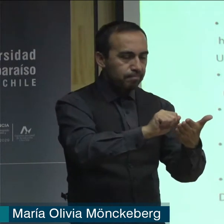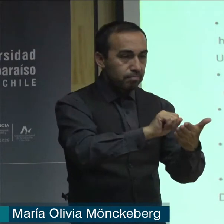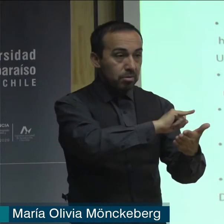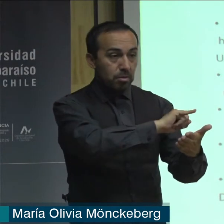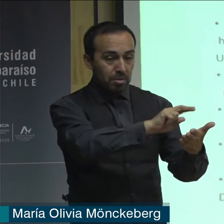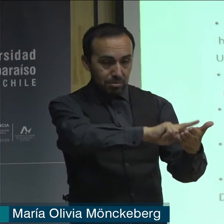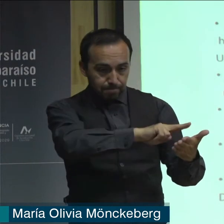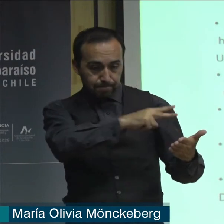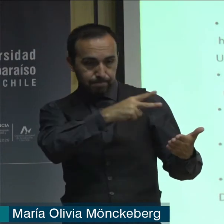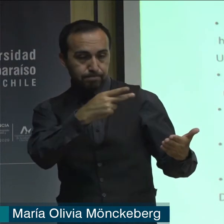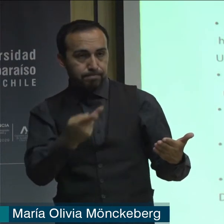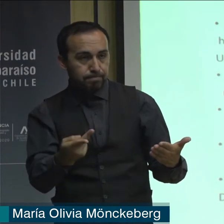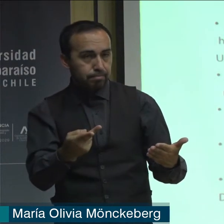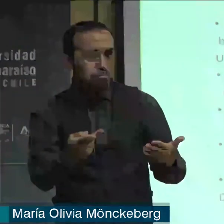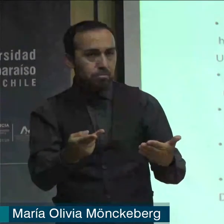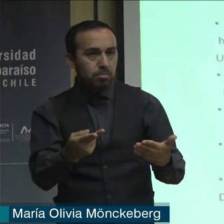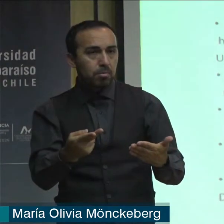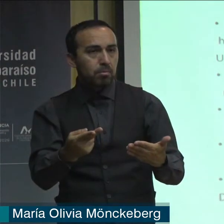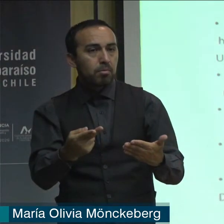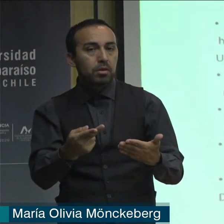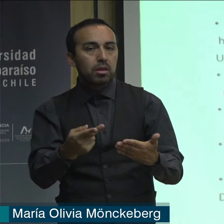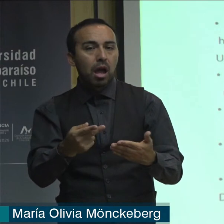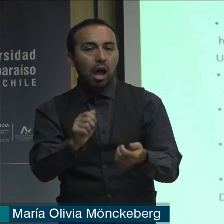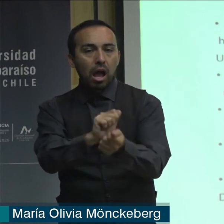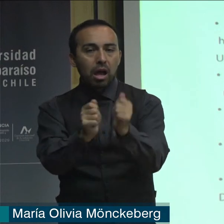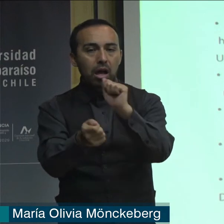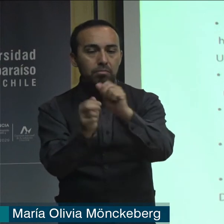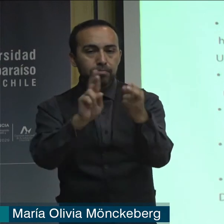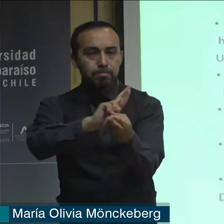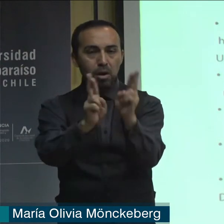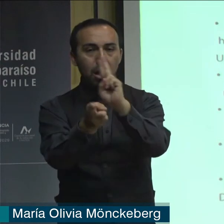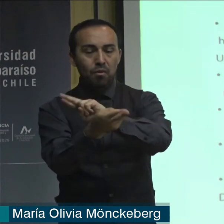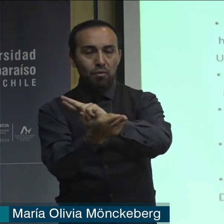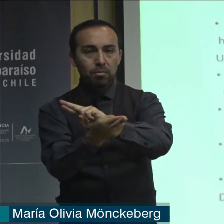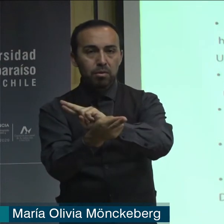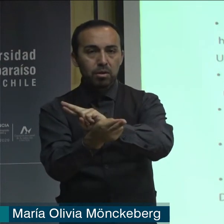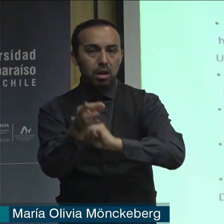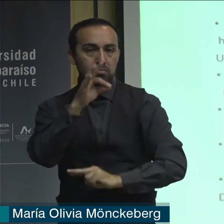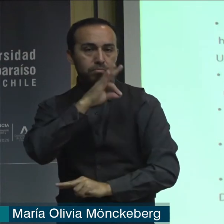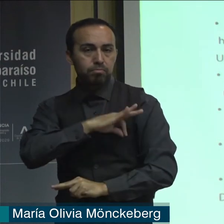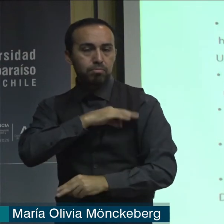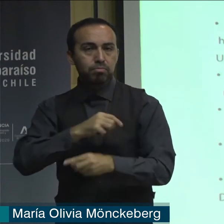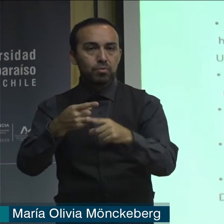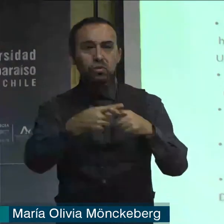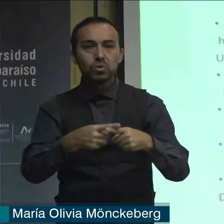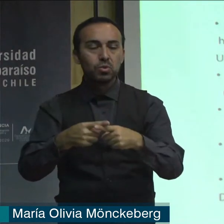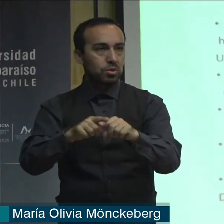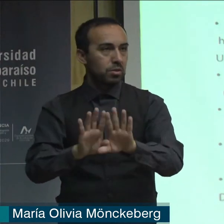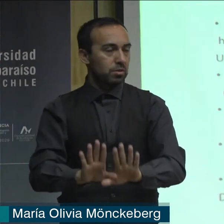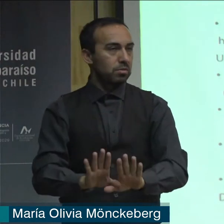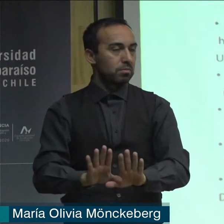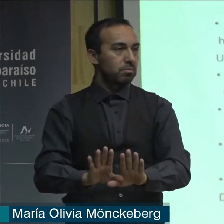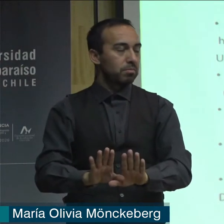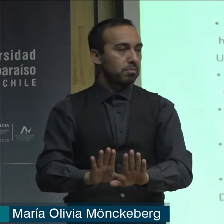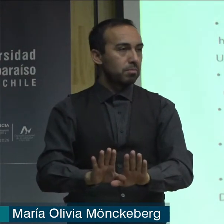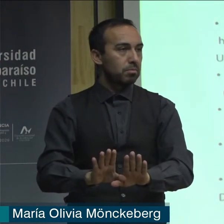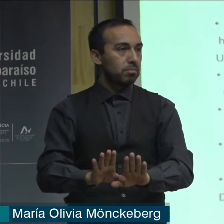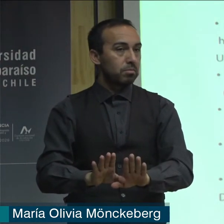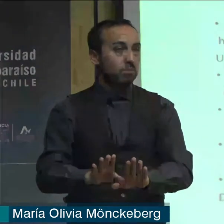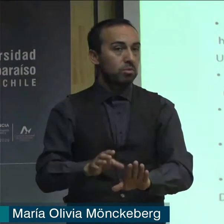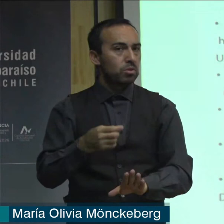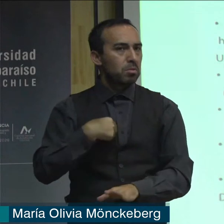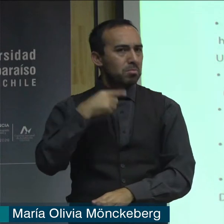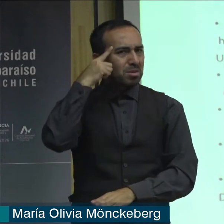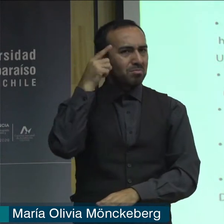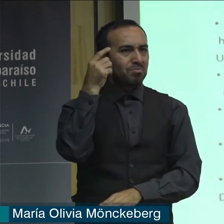estuvo en la reforma de la previsión social Yo pienso que no es solo